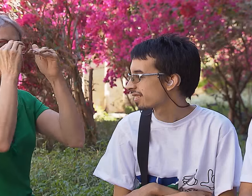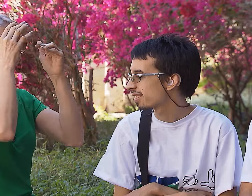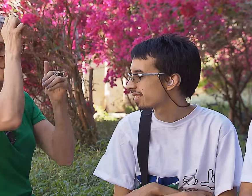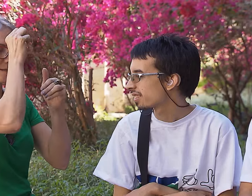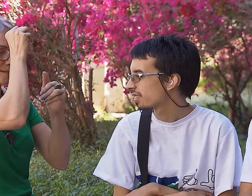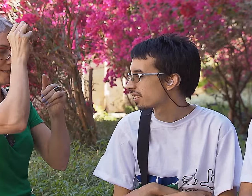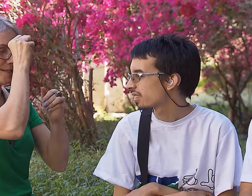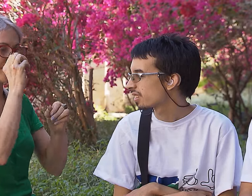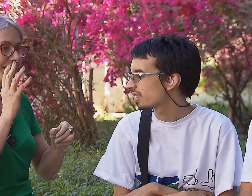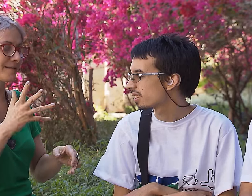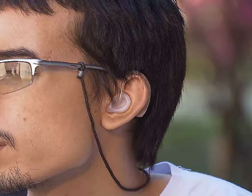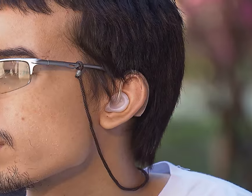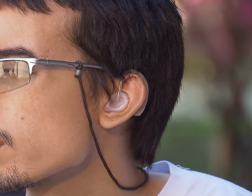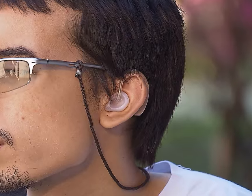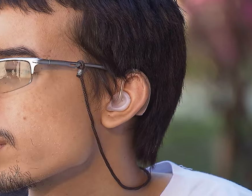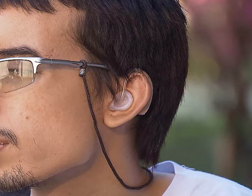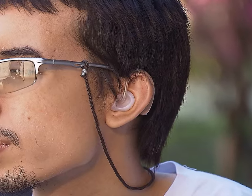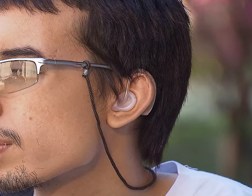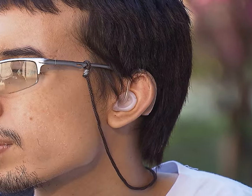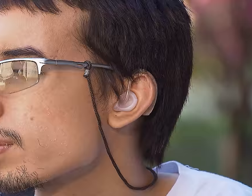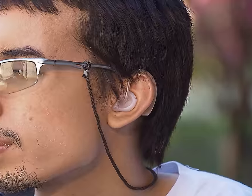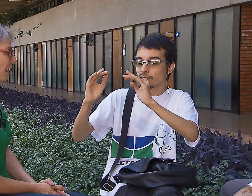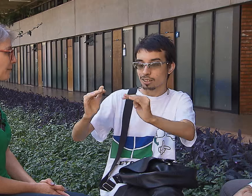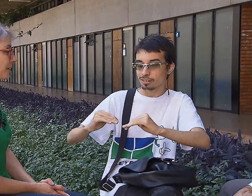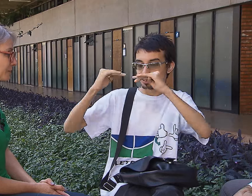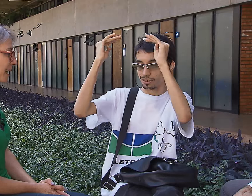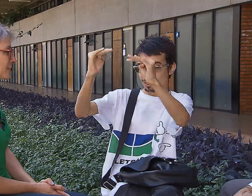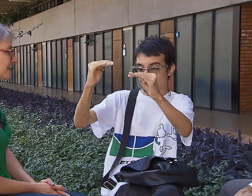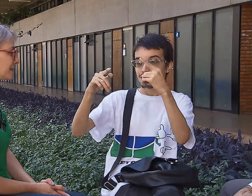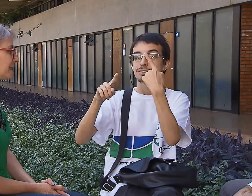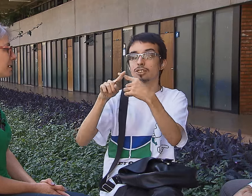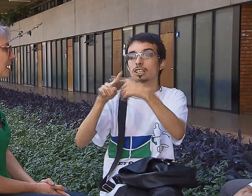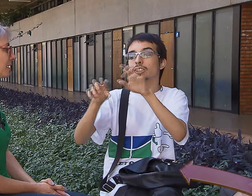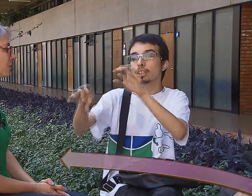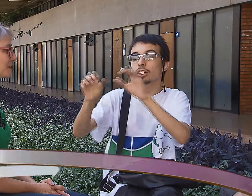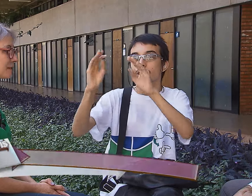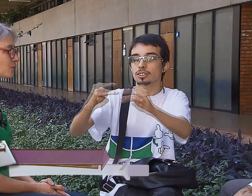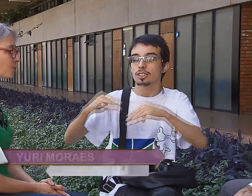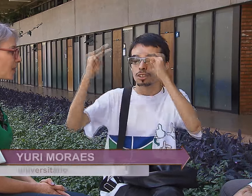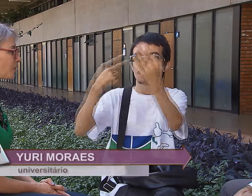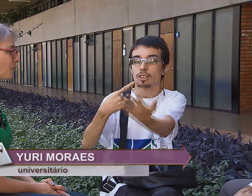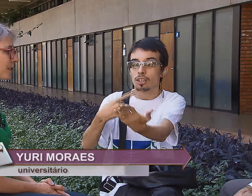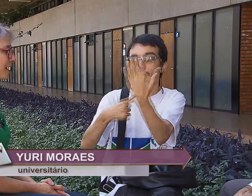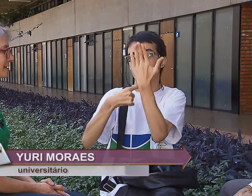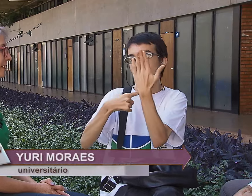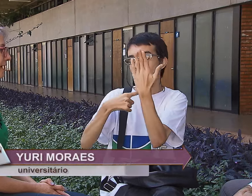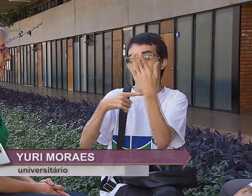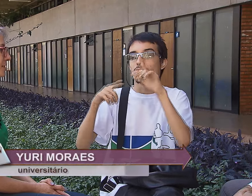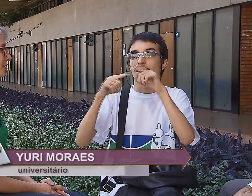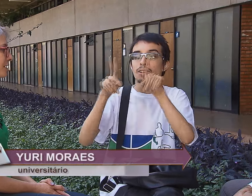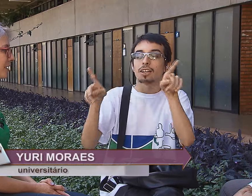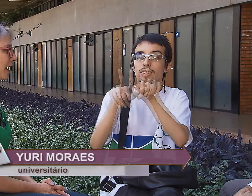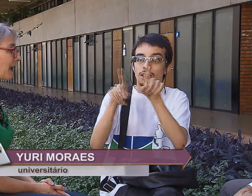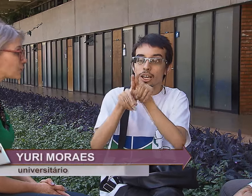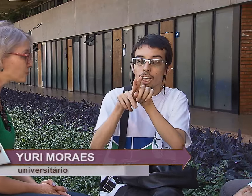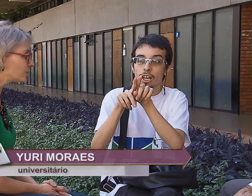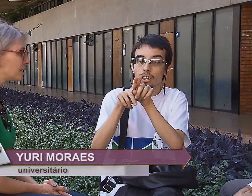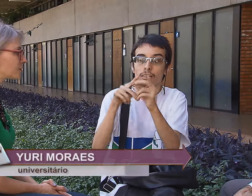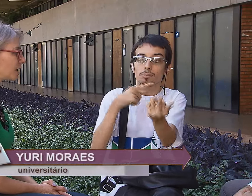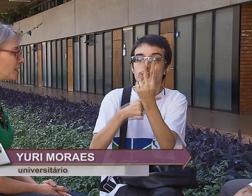foram aprovados. Yuri foi um deles. A faculdade ensina, o ensino superior é excelente, ajuda a